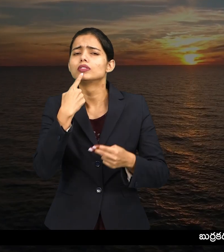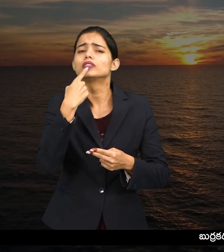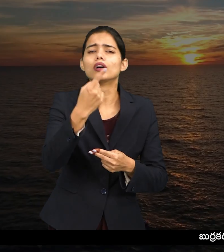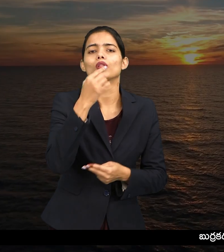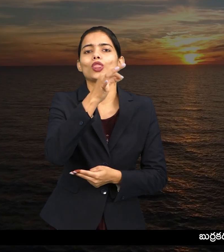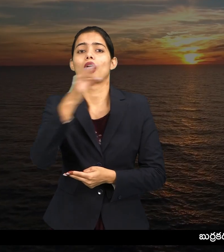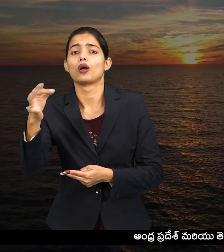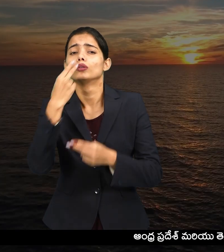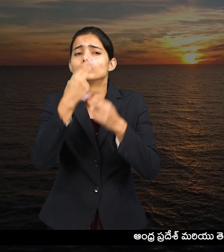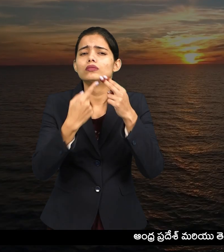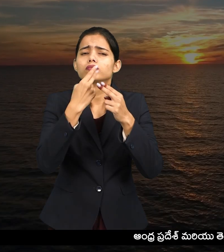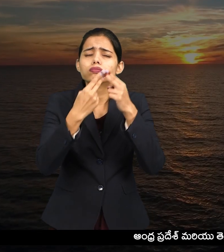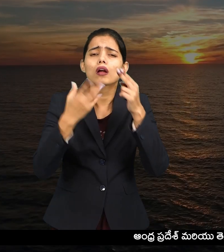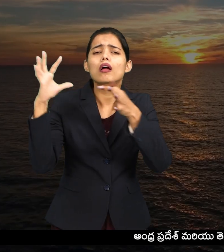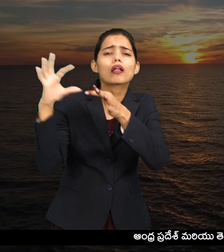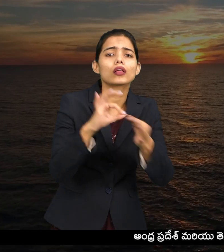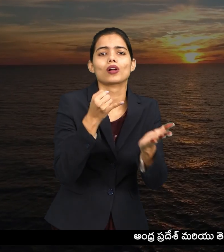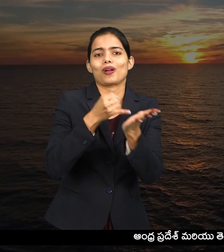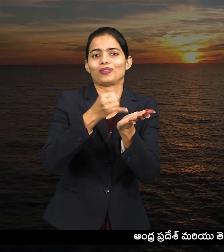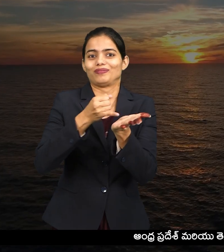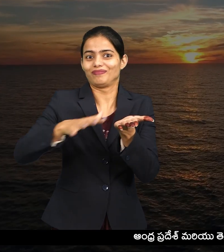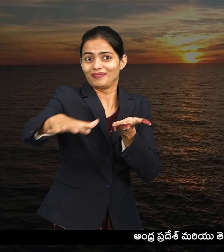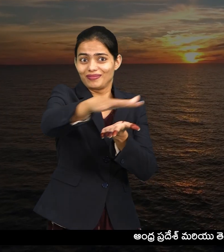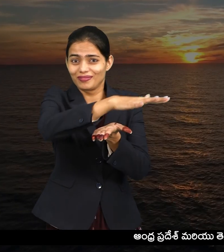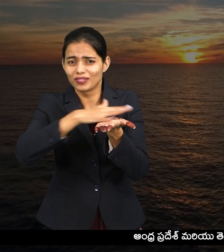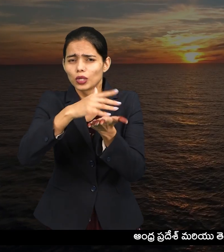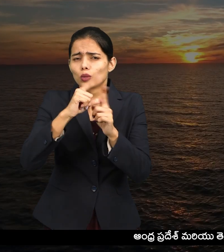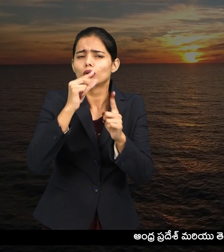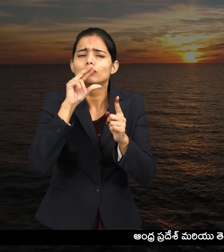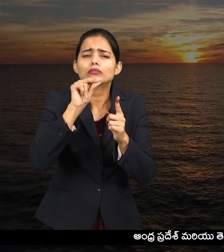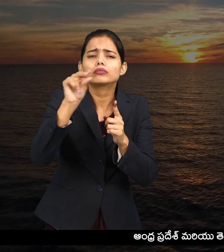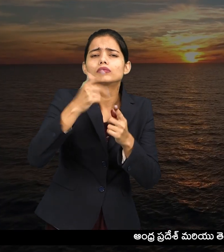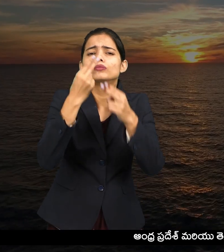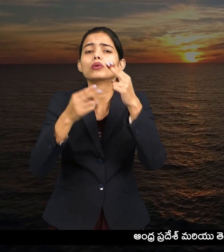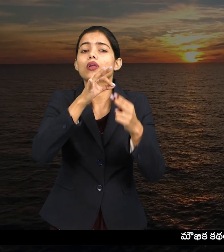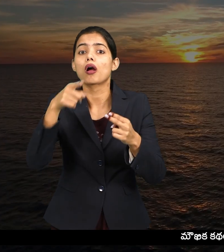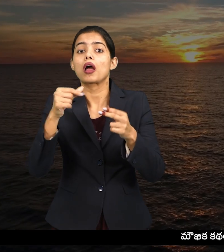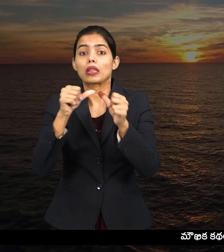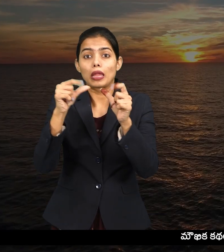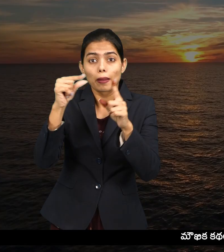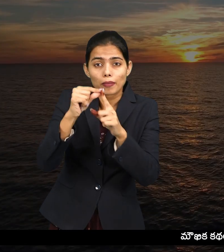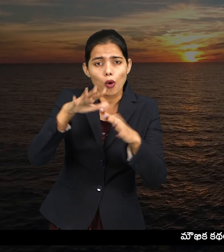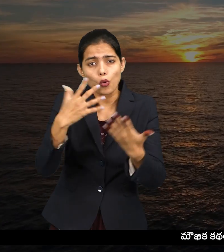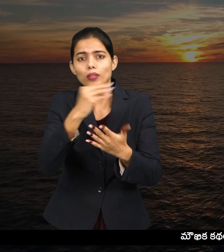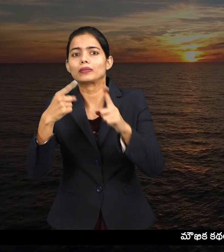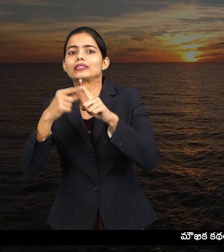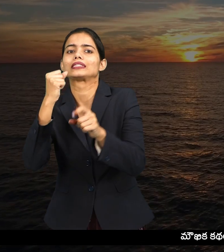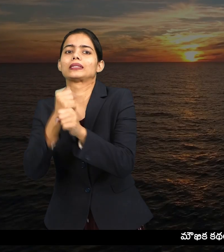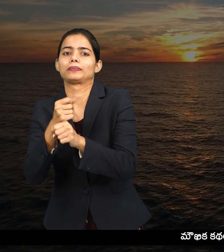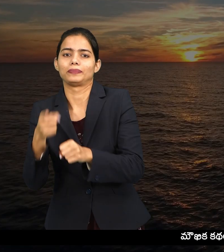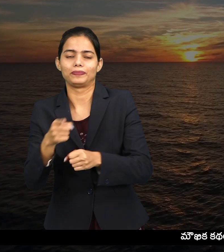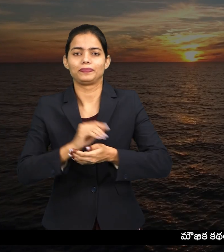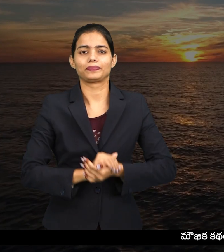లేదా హరికథలు ఆంధ్రప్రదేశ్ మరియు తెలంగాణ గ్రామాలలో ప్రదర్శించబడే మౌలిక కథల